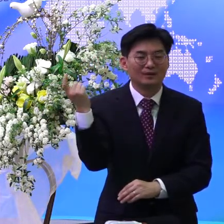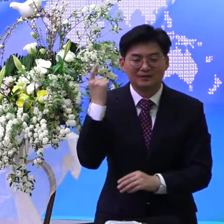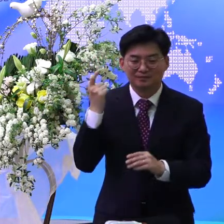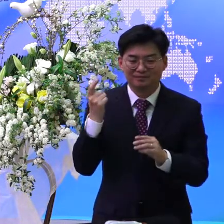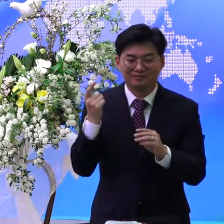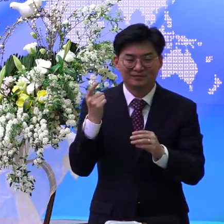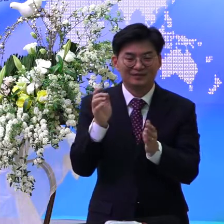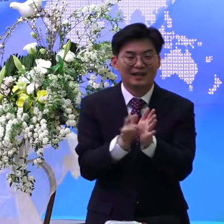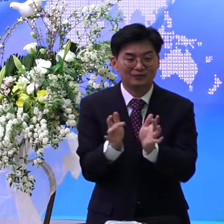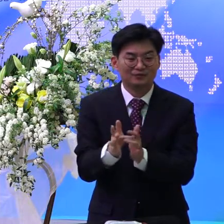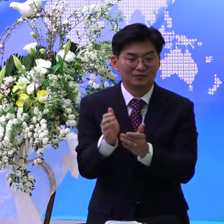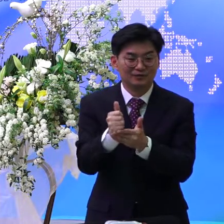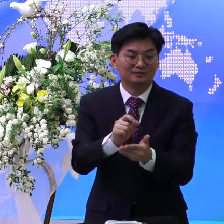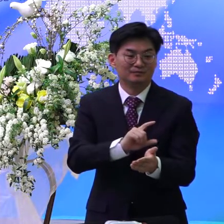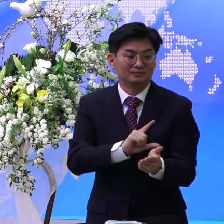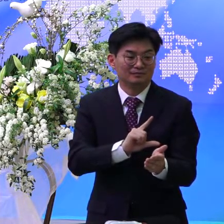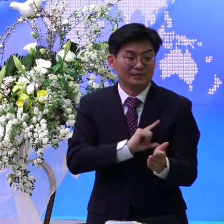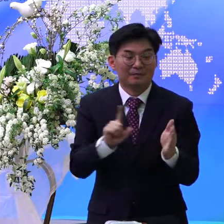나갔습니다.